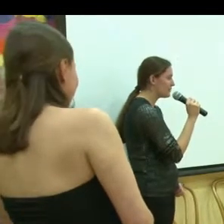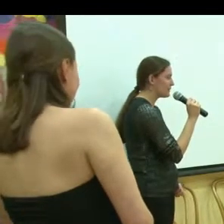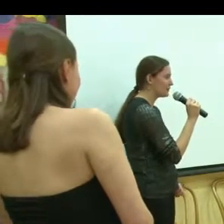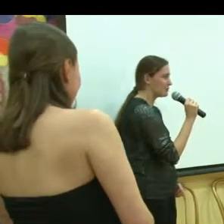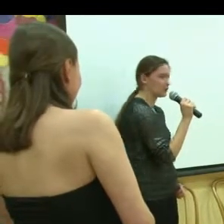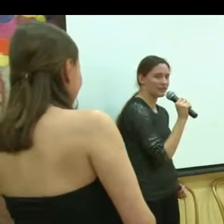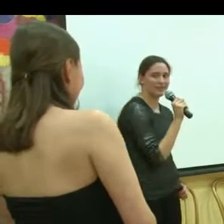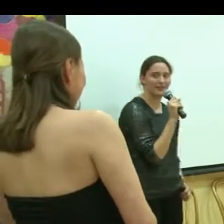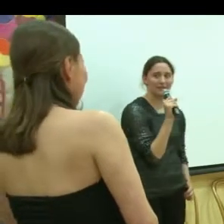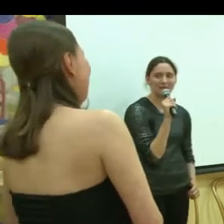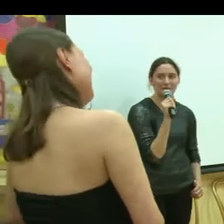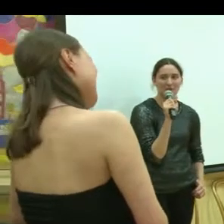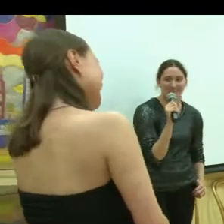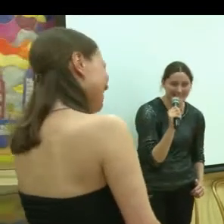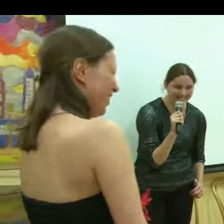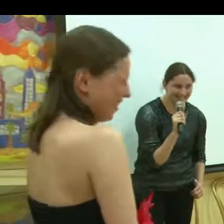taki zupełnie minimalny brzuszek.